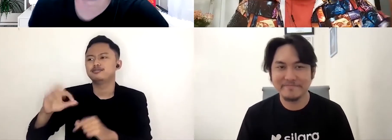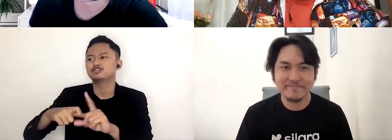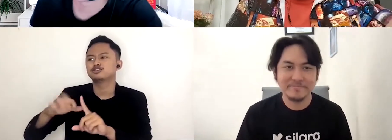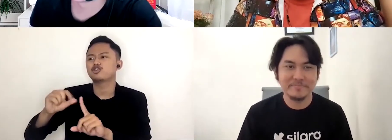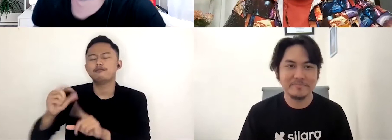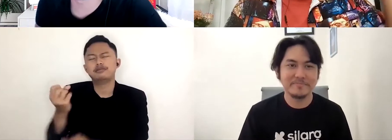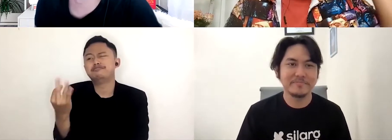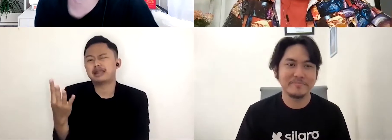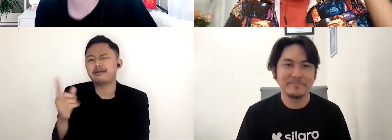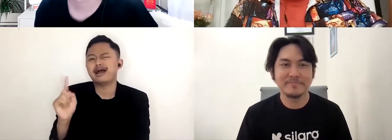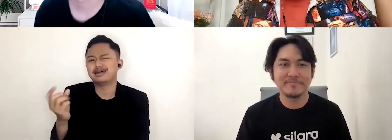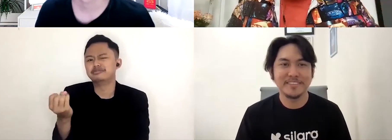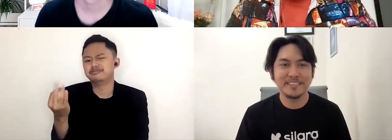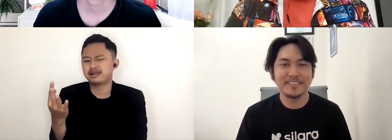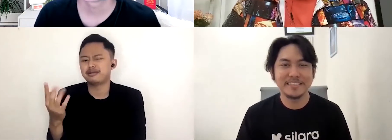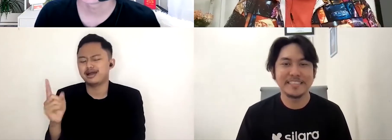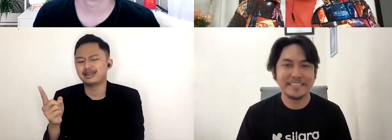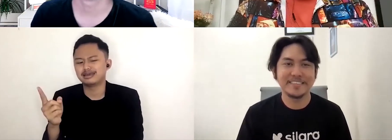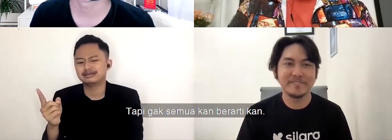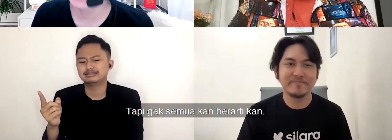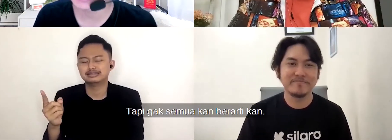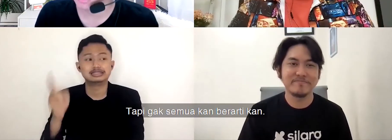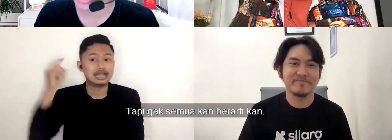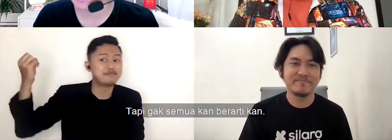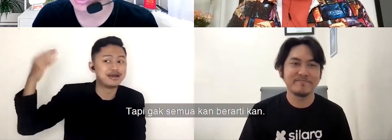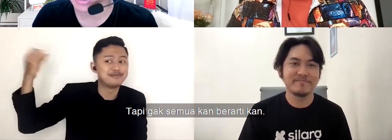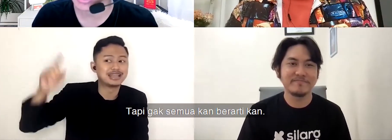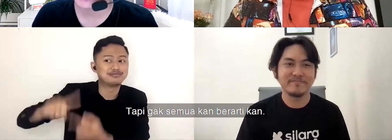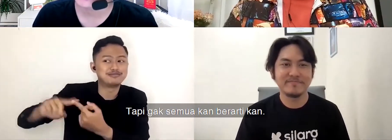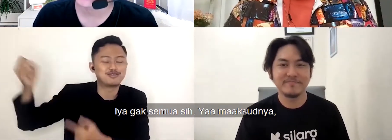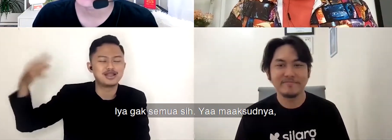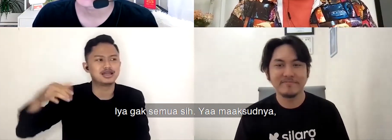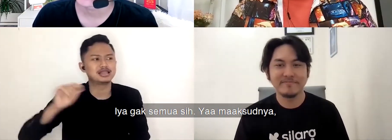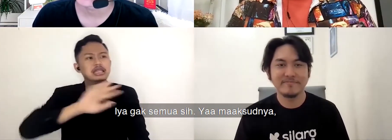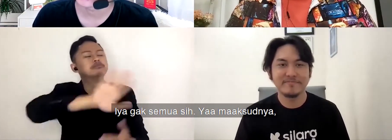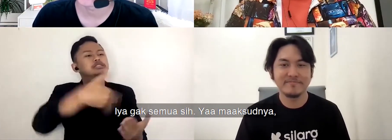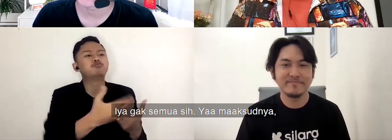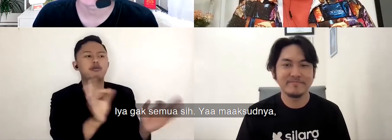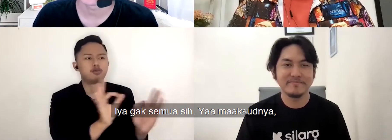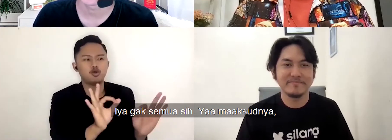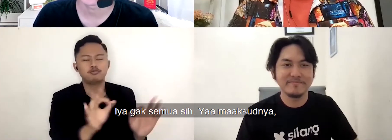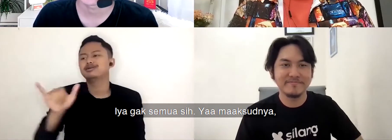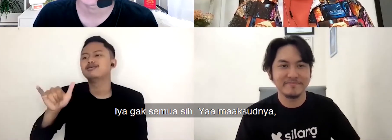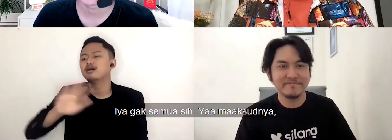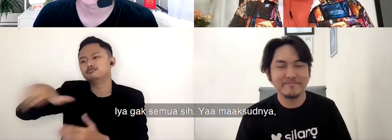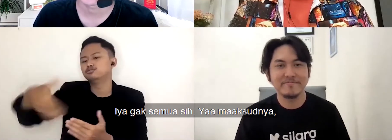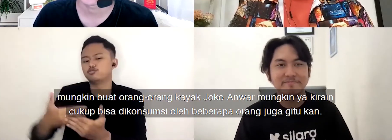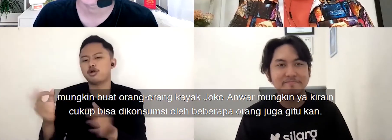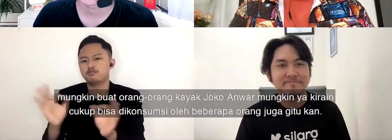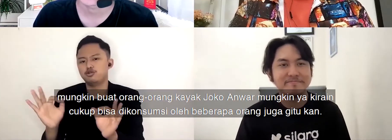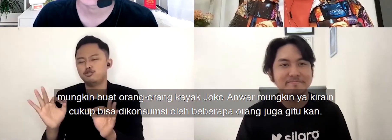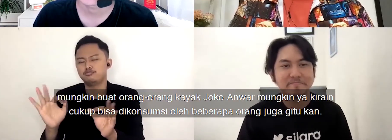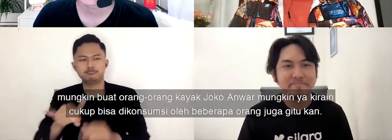ada babi Enggak semua kan berarti kan semua ya maksudnya